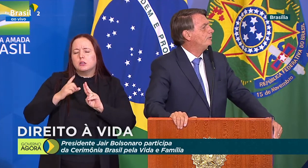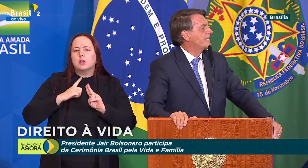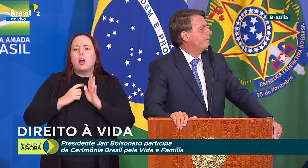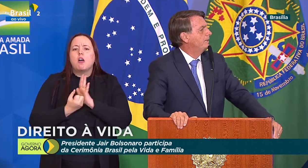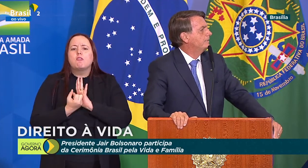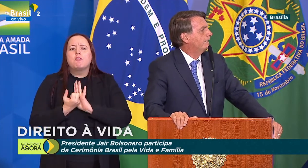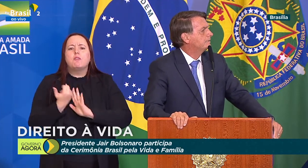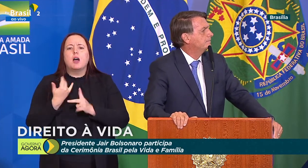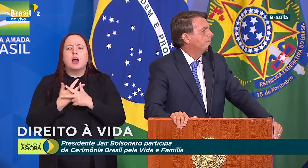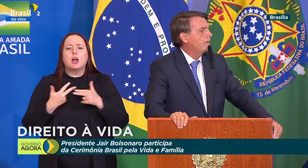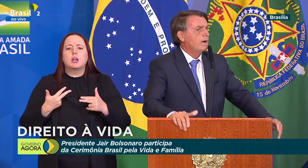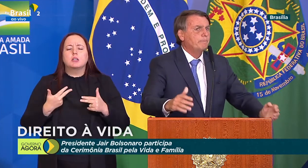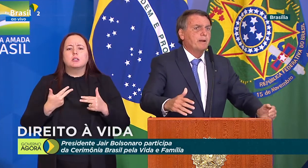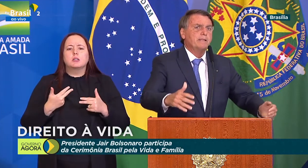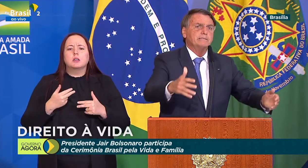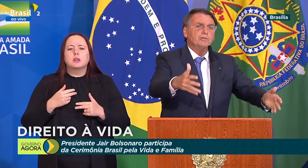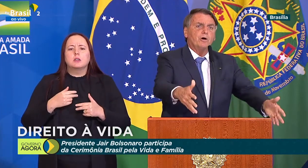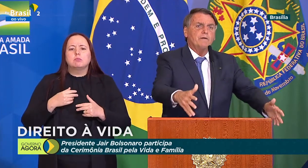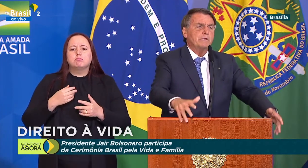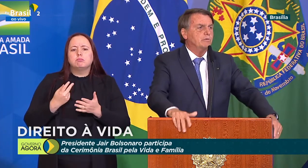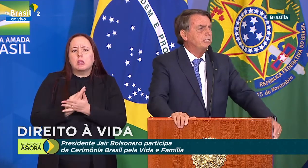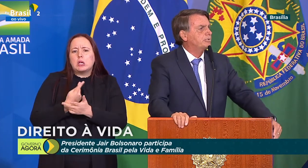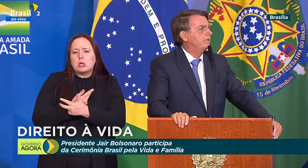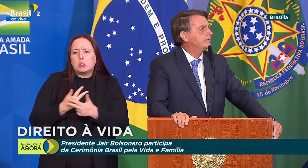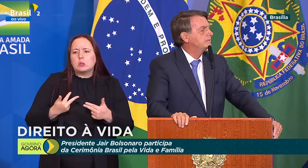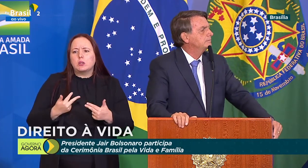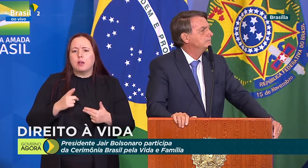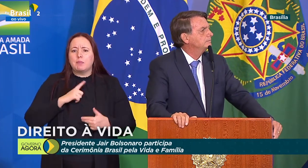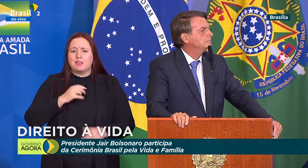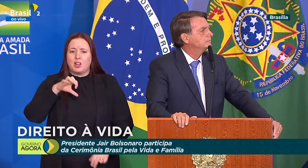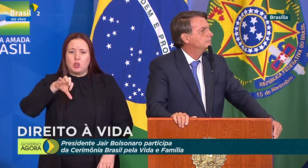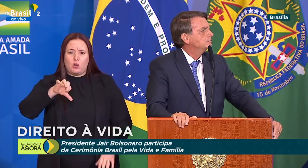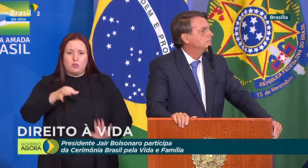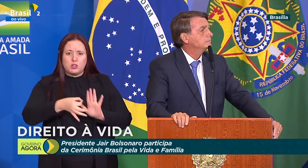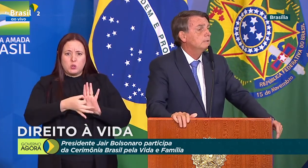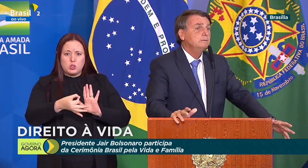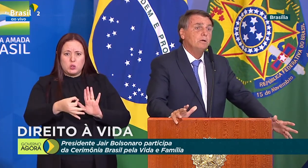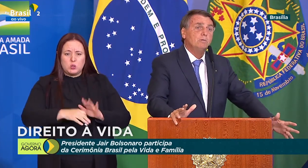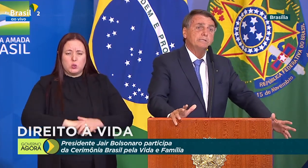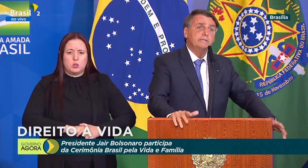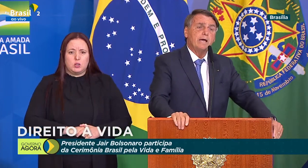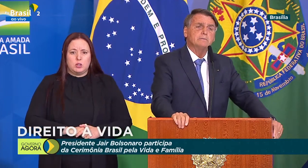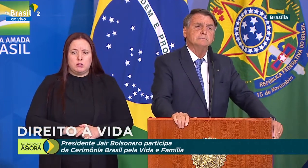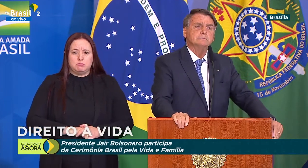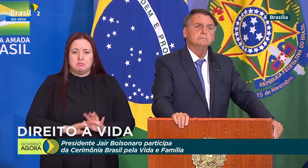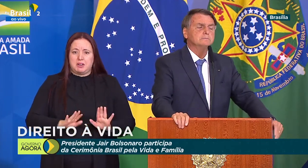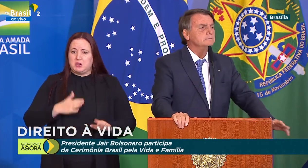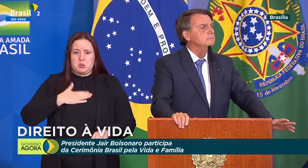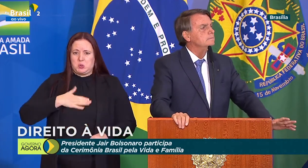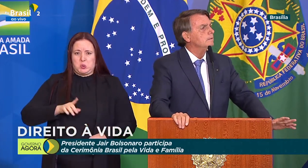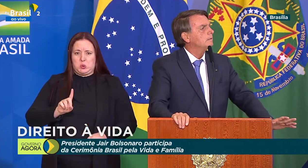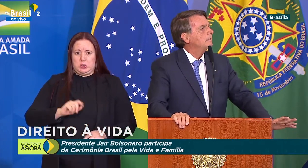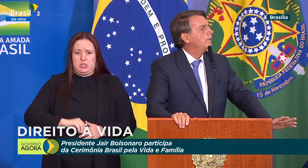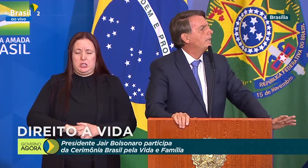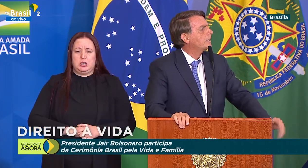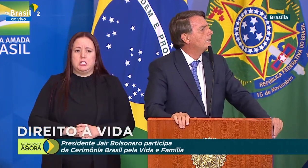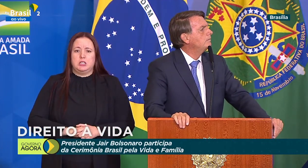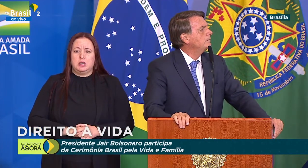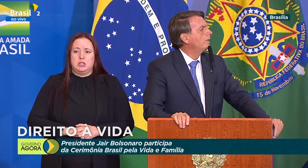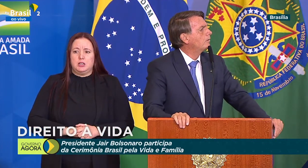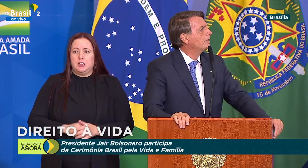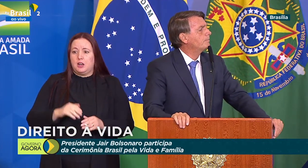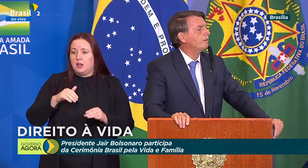centenas de vulnerabilidades apresenta nove sugestões e não gostaram a